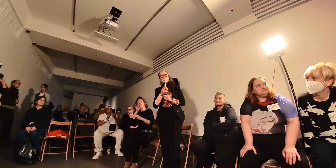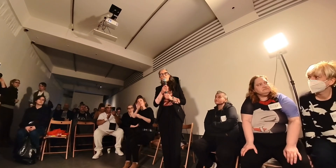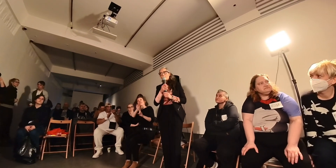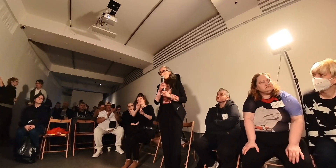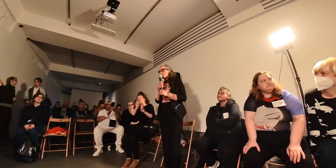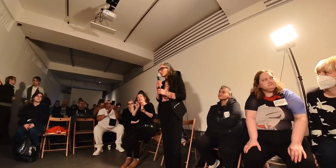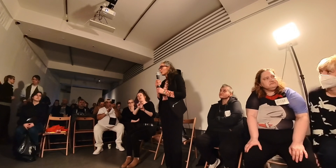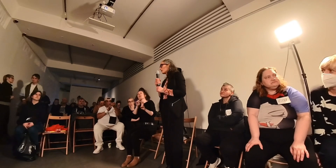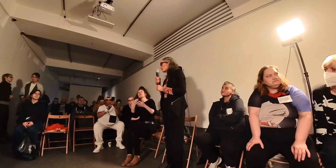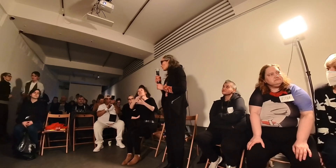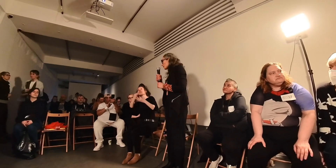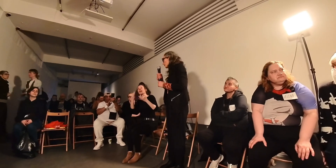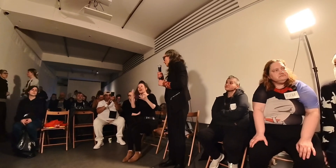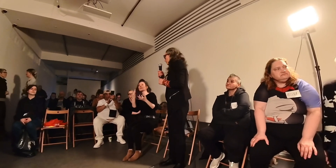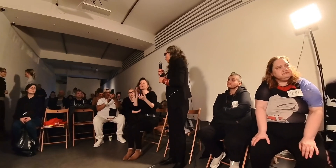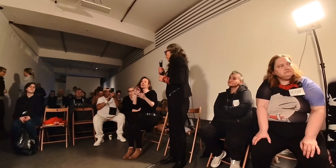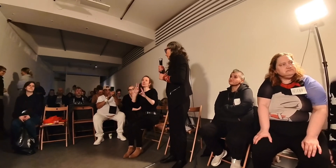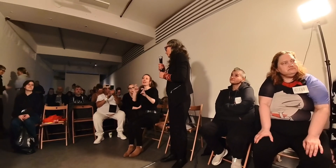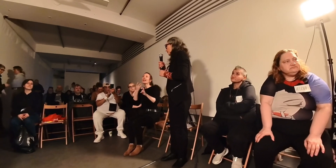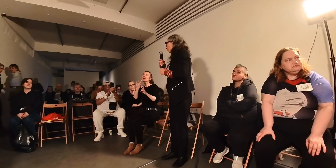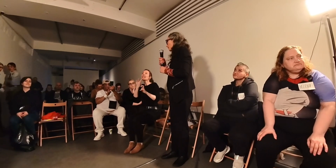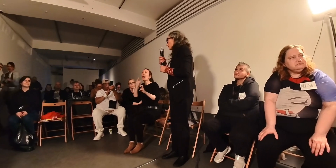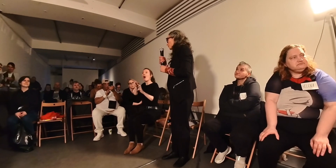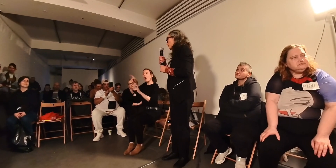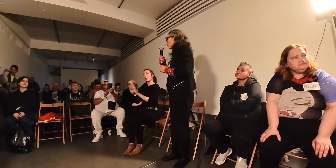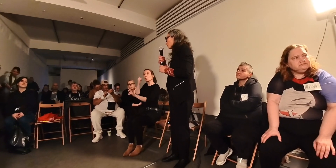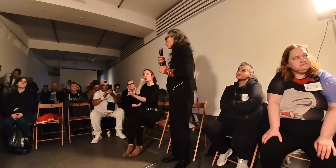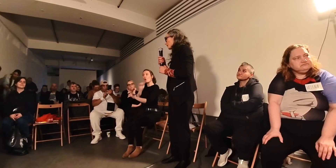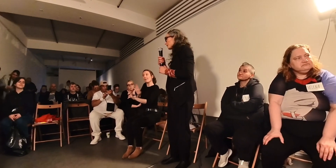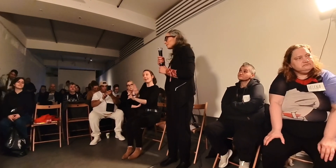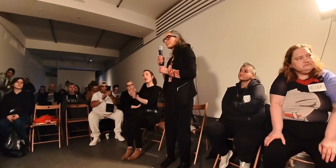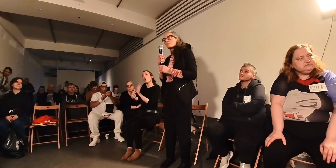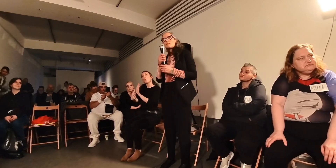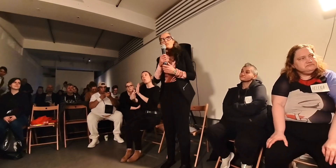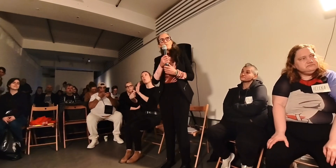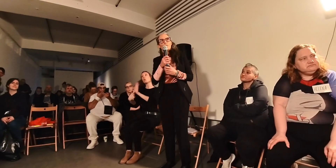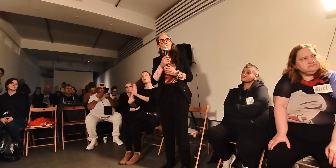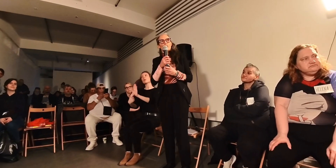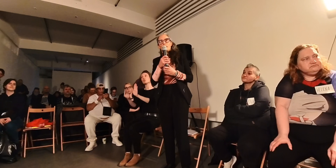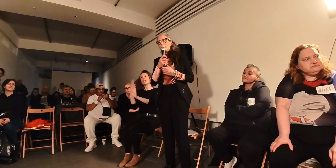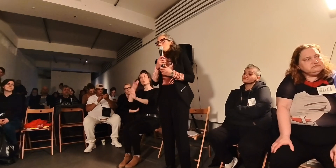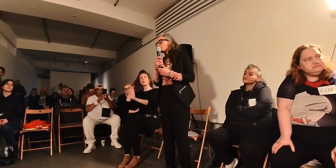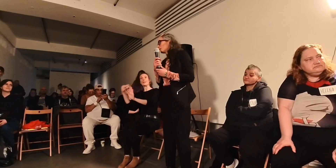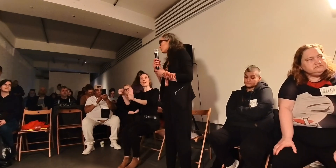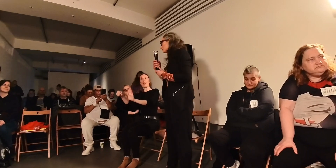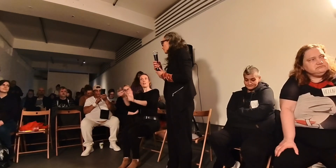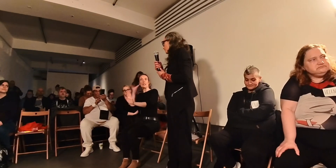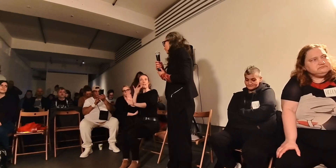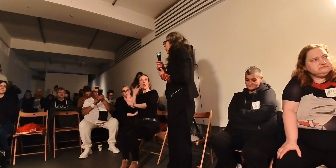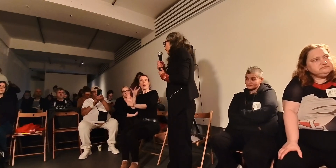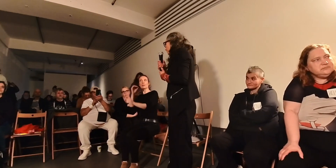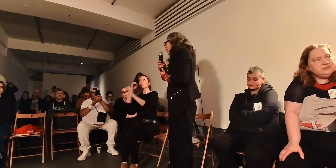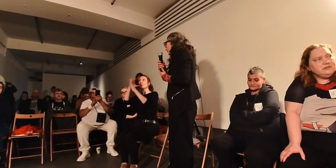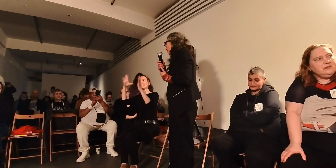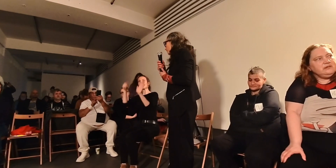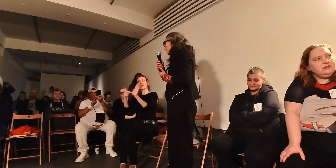je právě otázka politiky reprezentace a participace v umění, protože ti